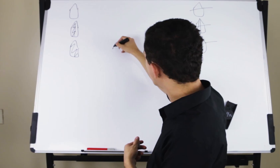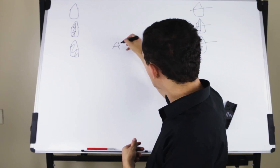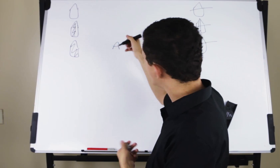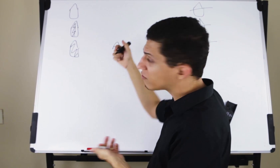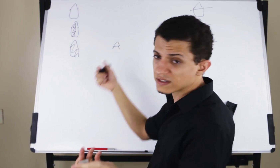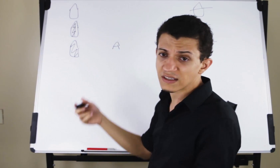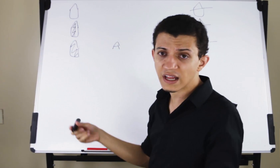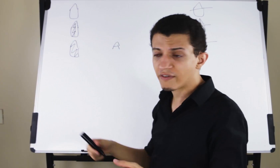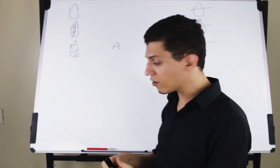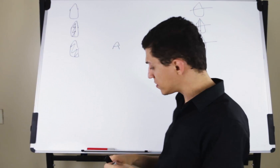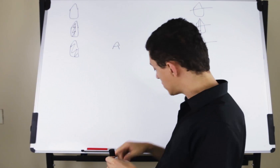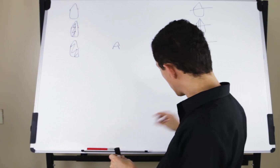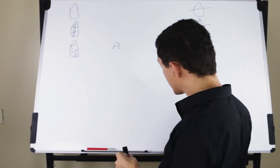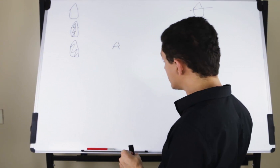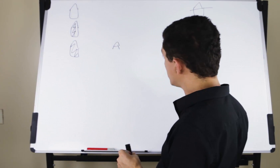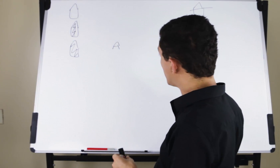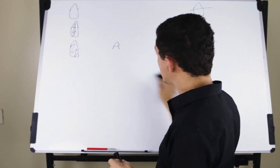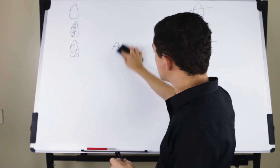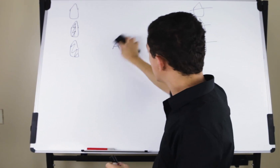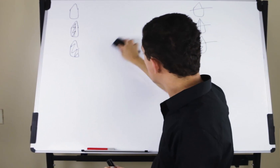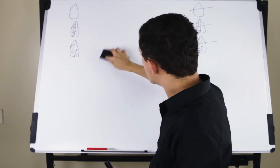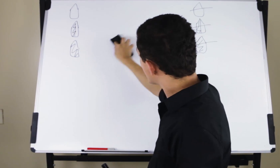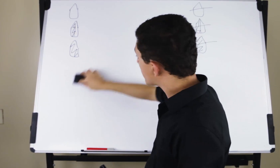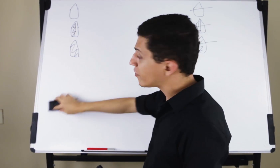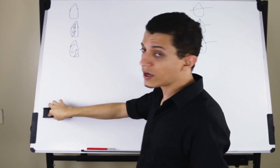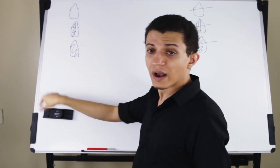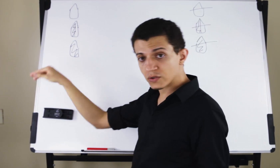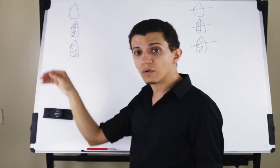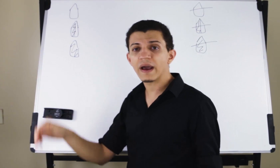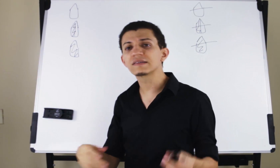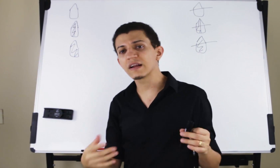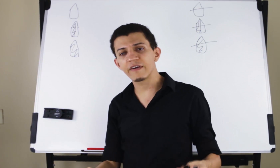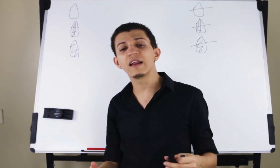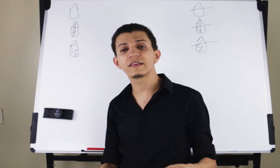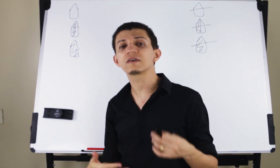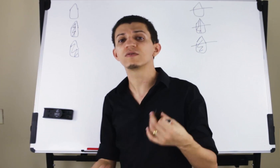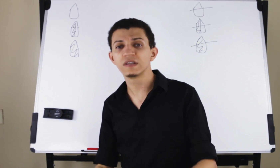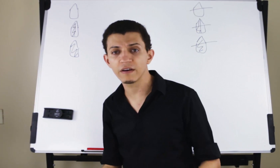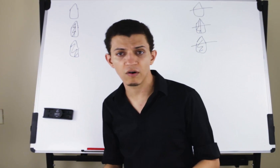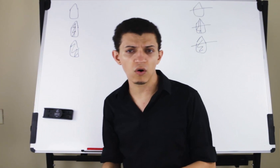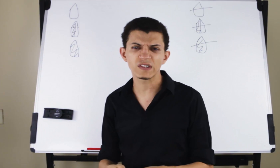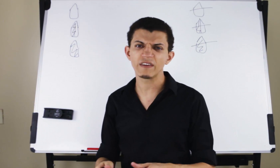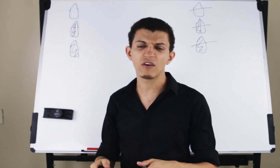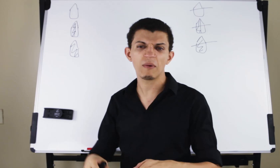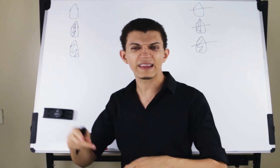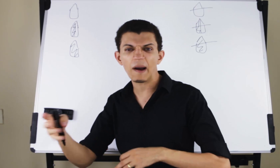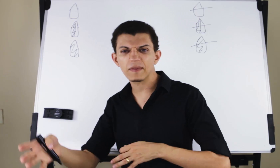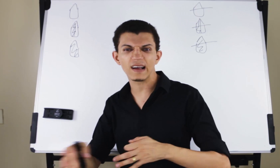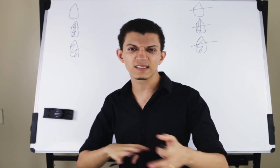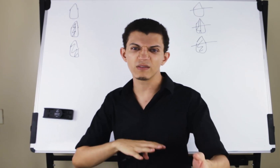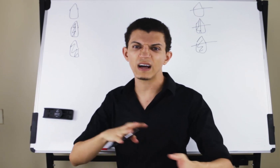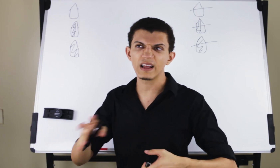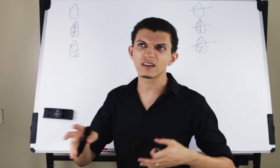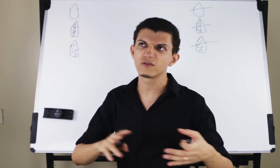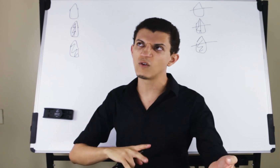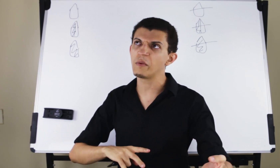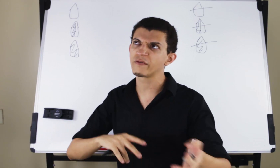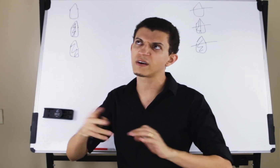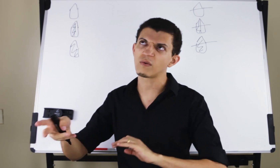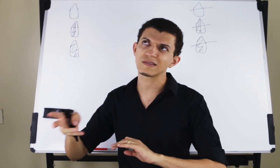Eu não consigo nem escrever um negócio tão quadradinho mais, que eu já me acostumei a escrever a letra cursiva, ou escrever uma adaptação da letra de forma que fica quase